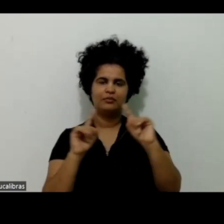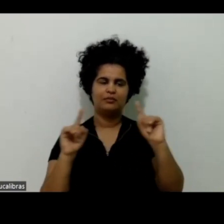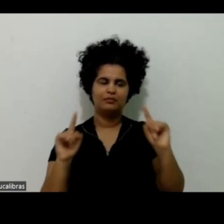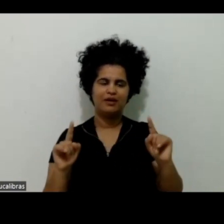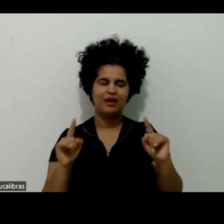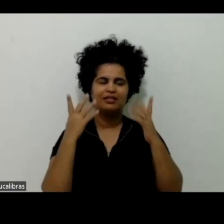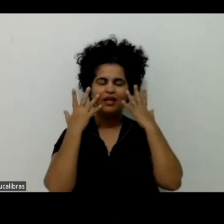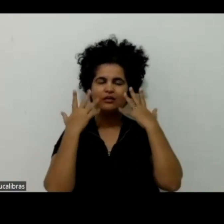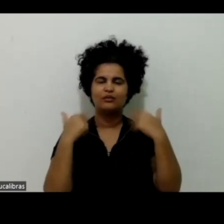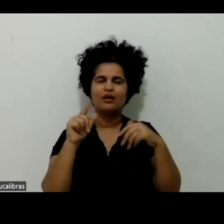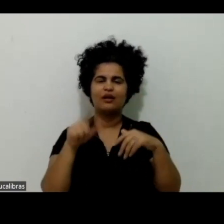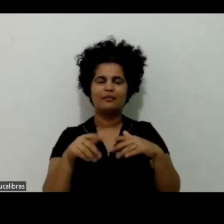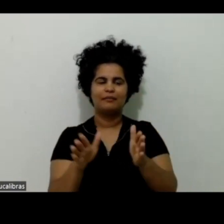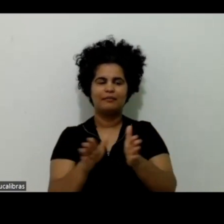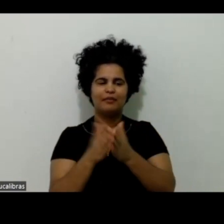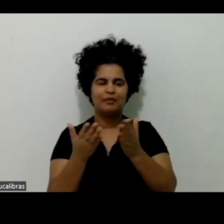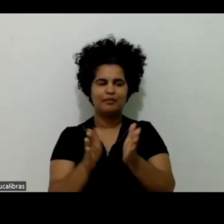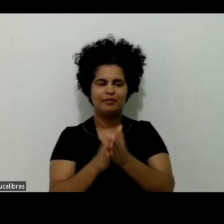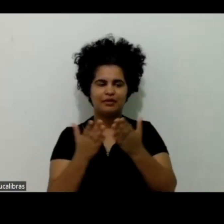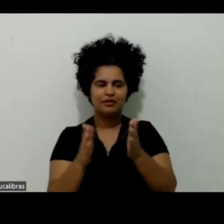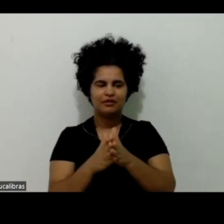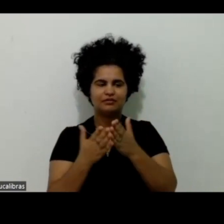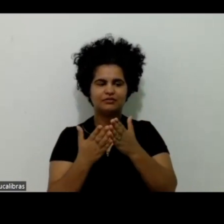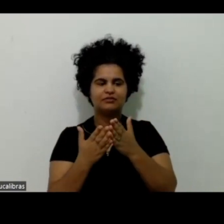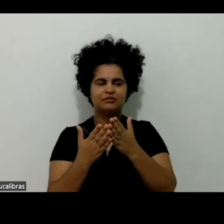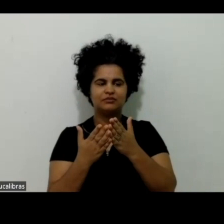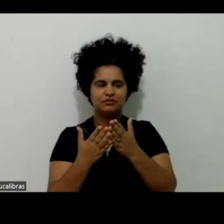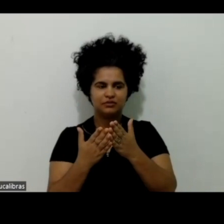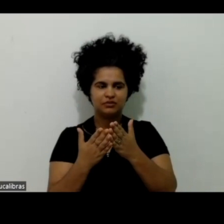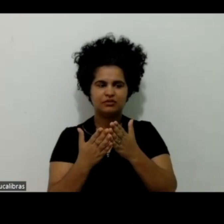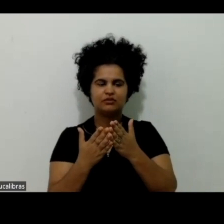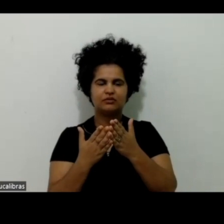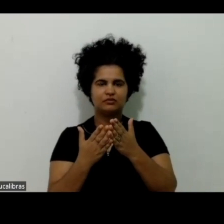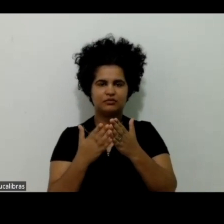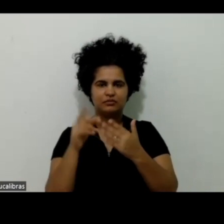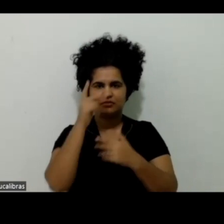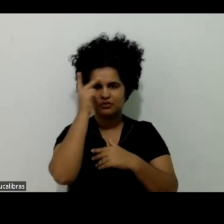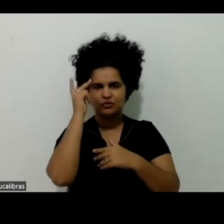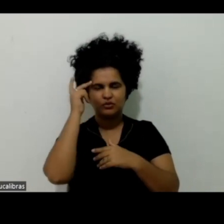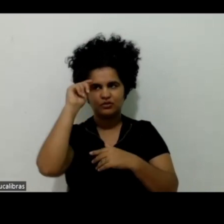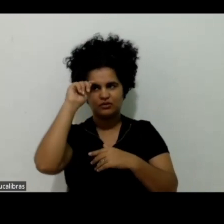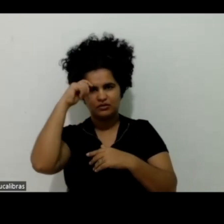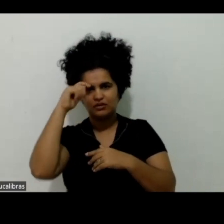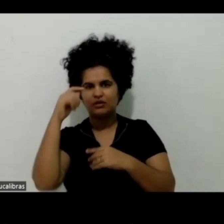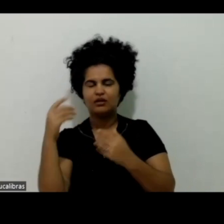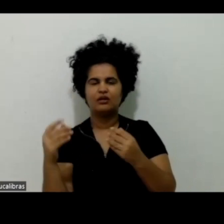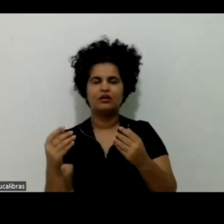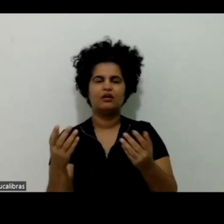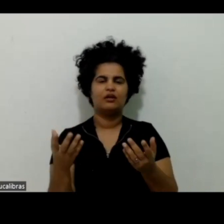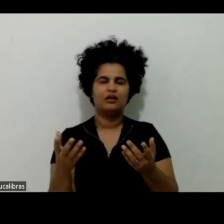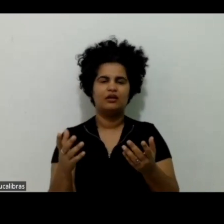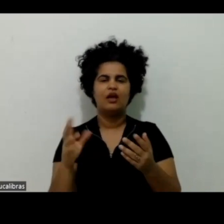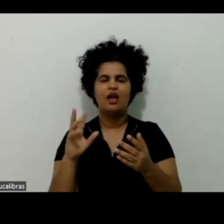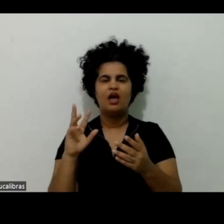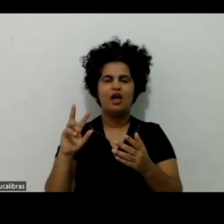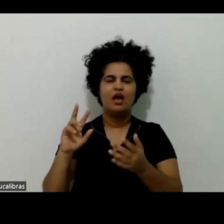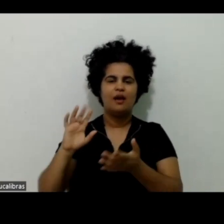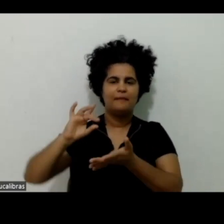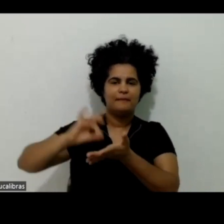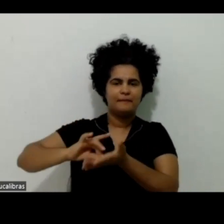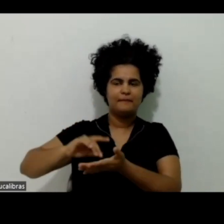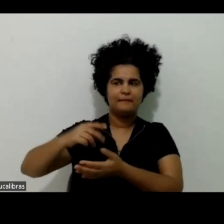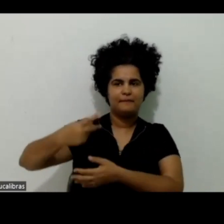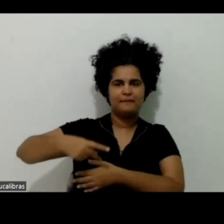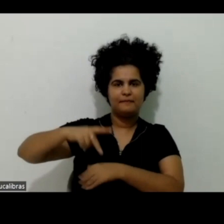pobreza enquanto uma suposta baixa moralidade das pessoas negras. Porque é isso, pensando na realidade desse país, falar de raça